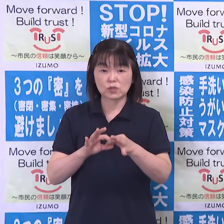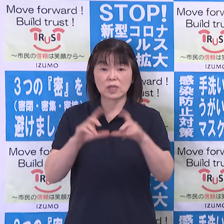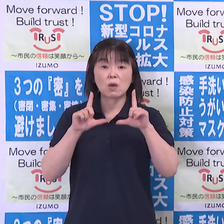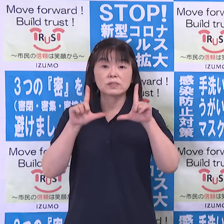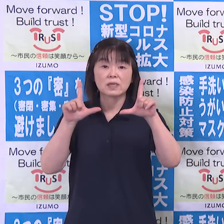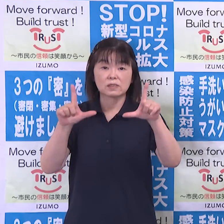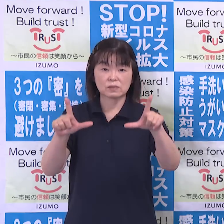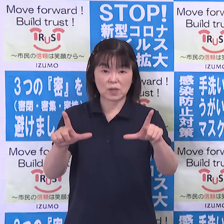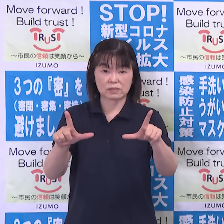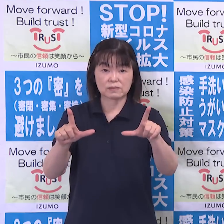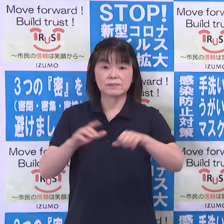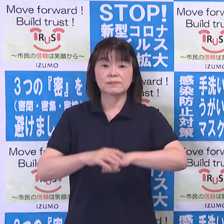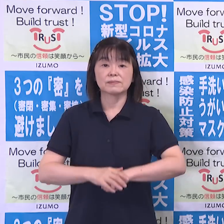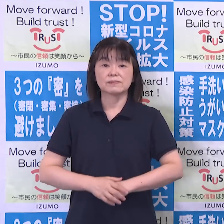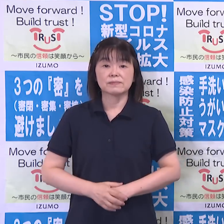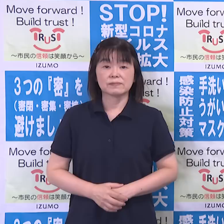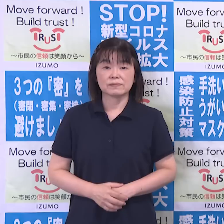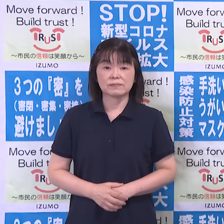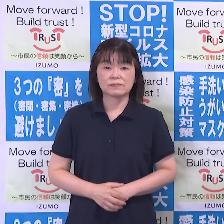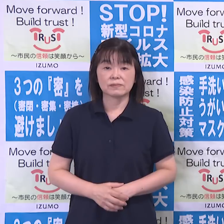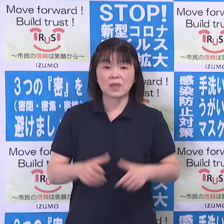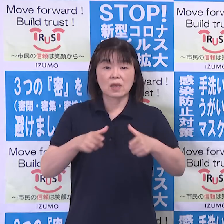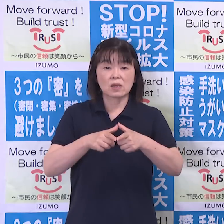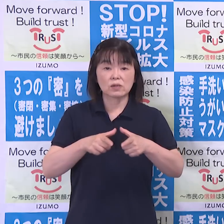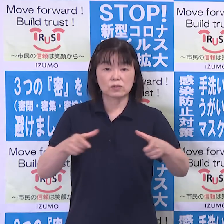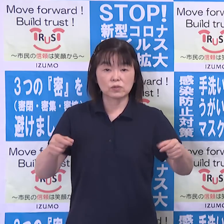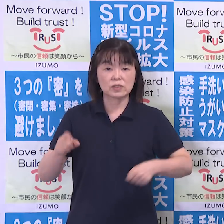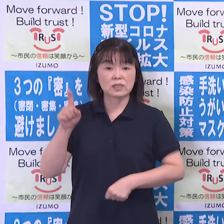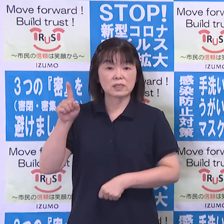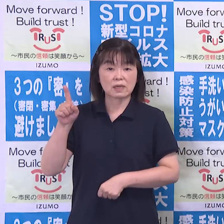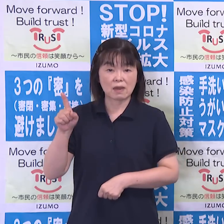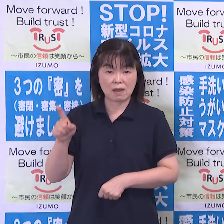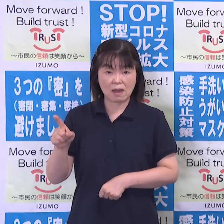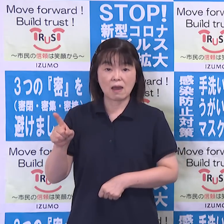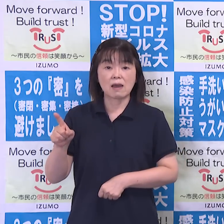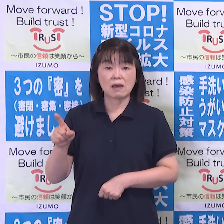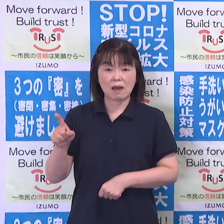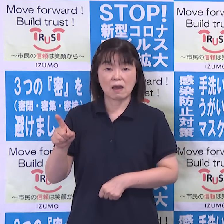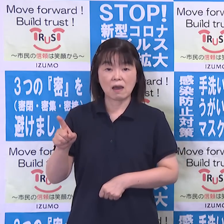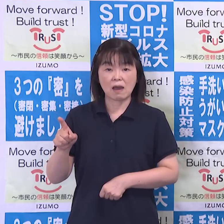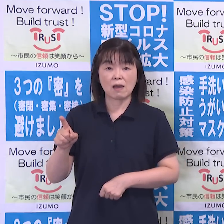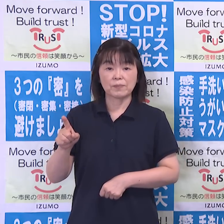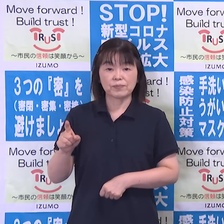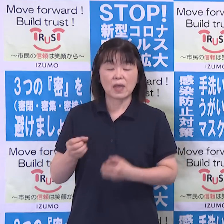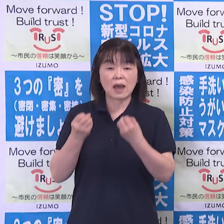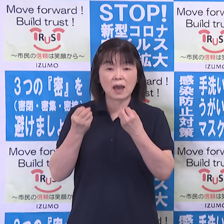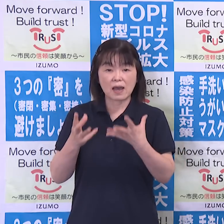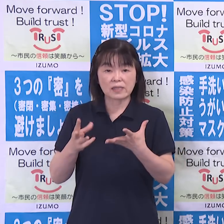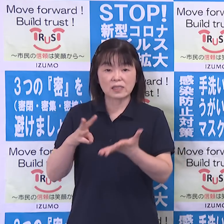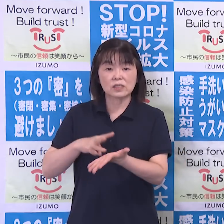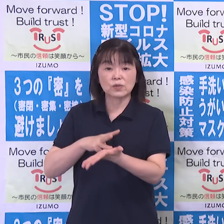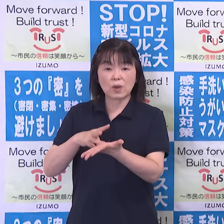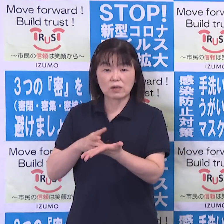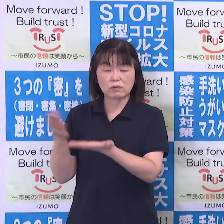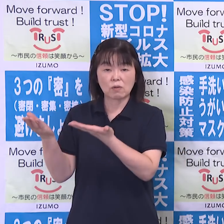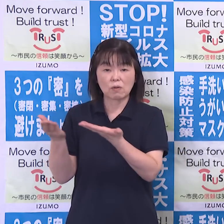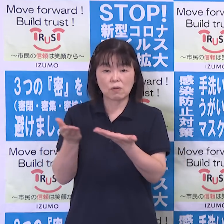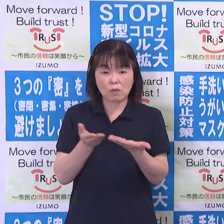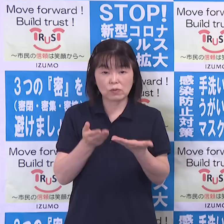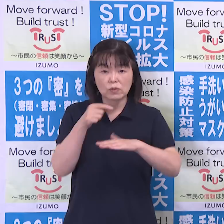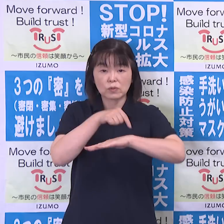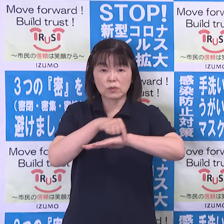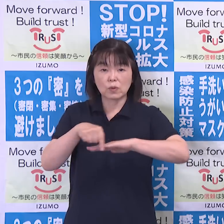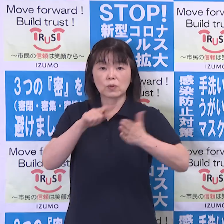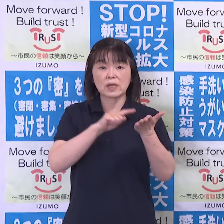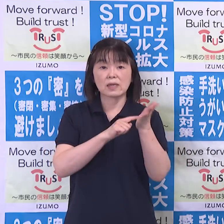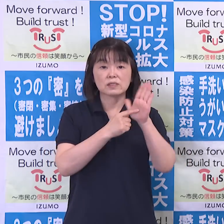知らせをいたします。この度国からオミクロン株対応ワクチンの供給スケジュールが示され、本